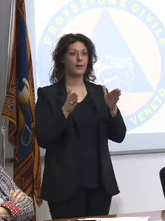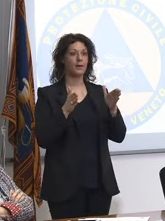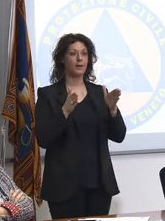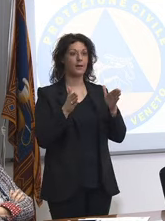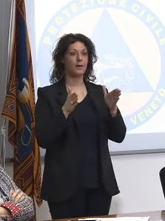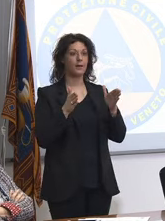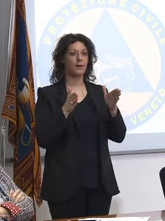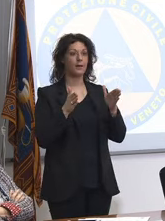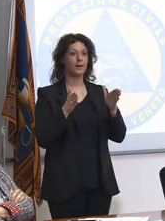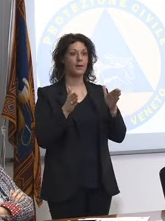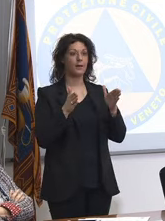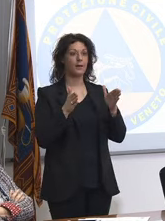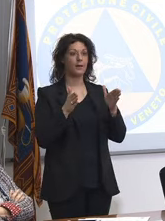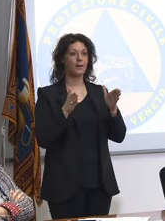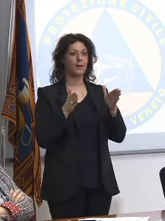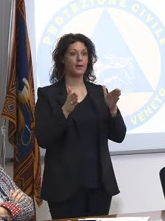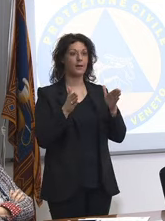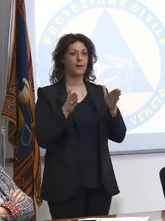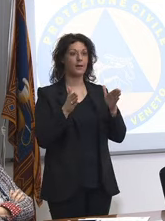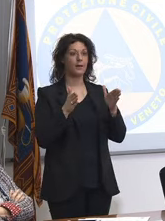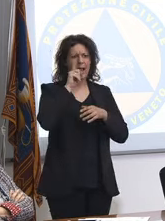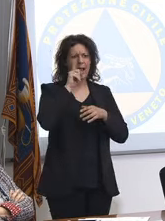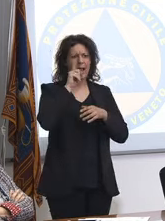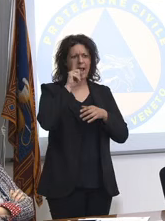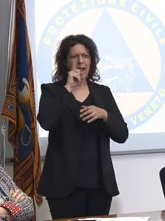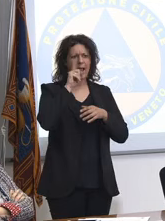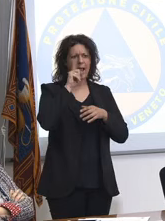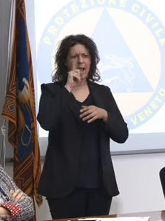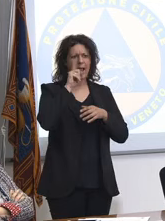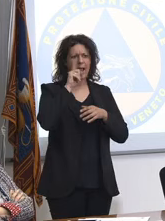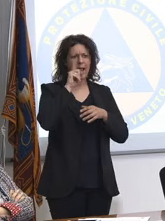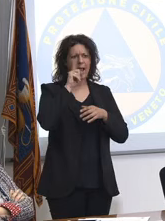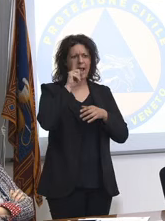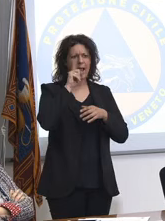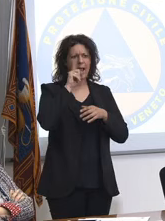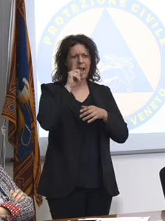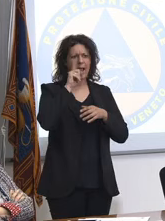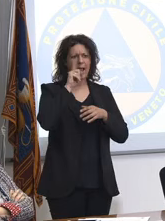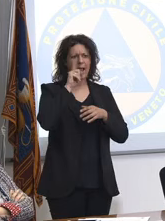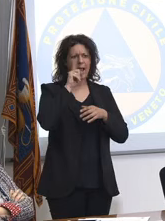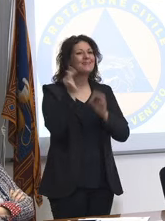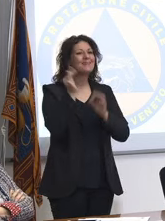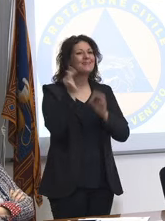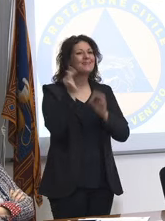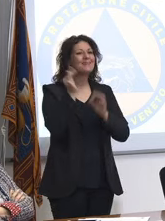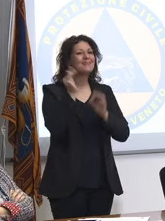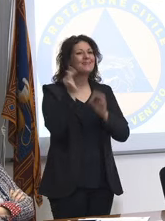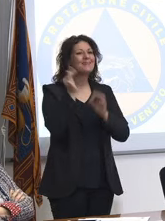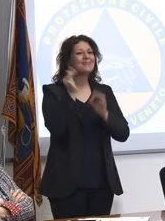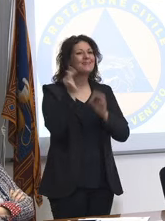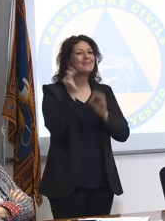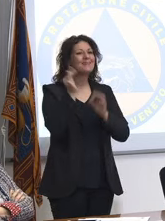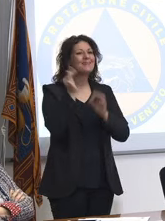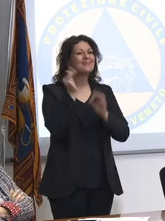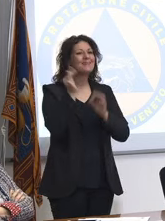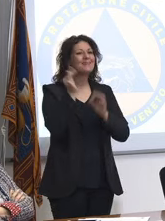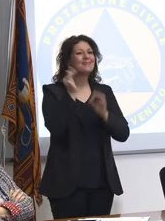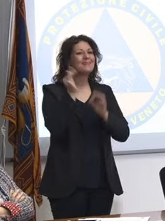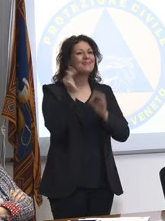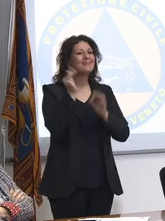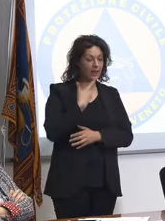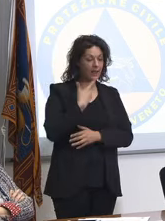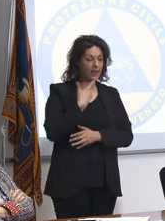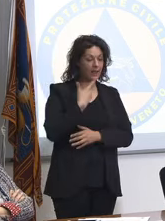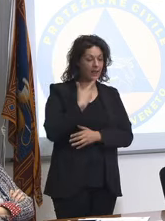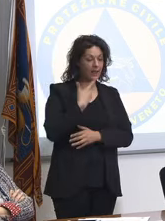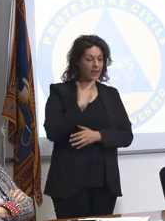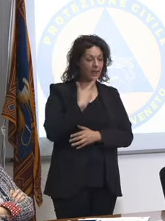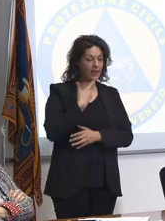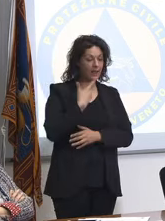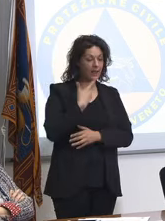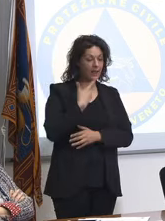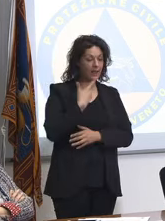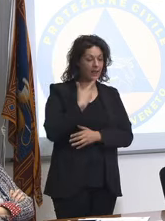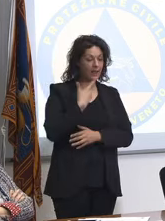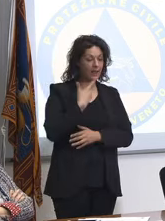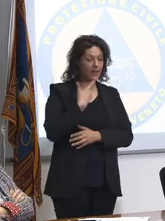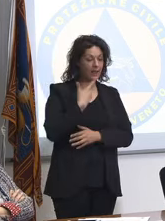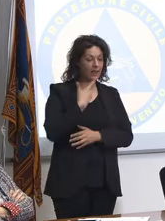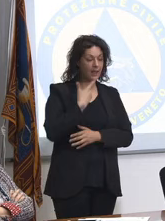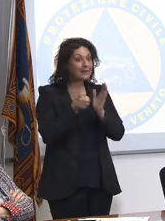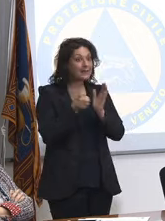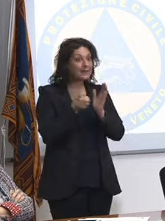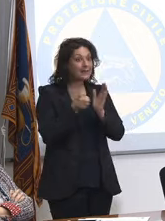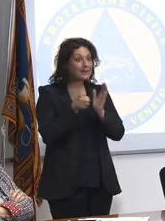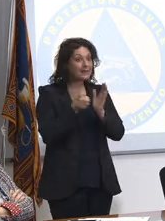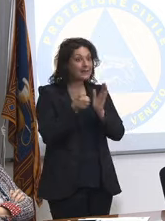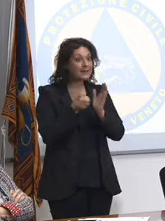diagnostica. Guardate che i tamponi non li ha inventati nessuno, non li ha inventati Zaia, non li ha inventati la Russo, non li ha inventati Crisanti, non li ha inventati